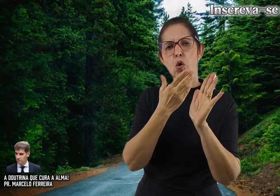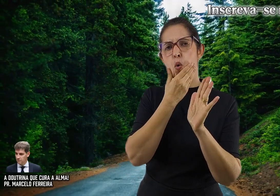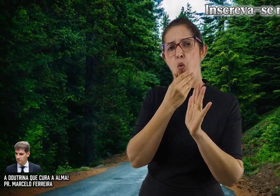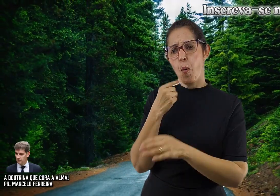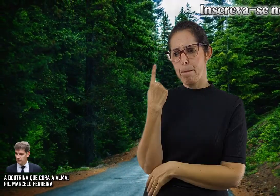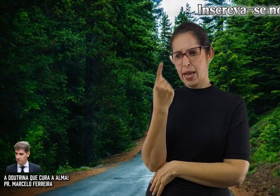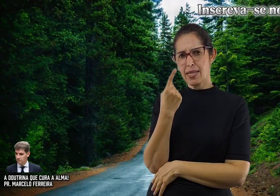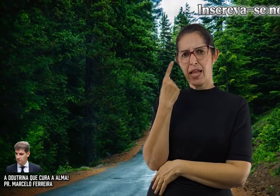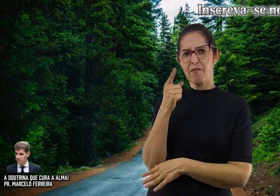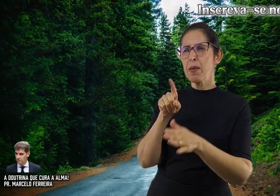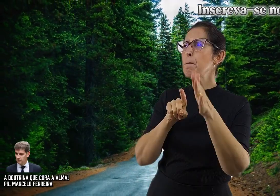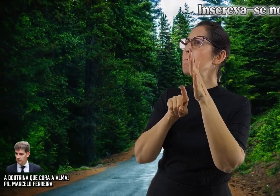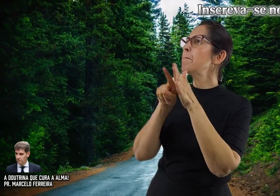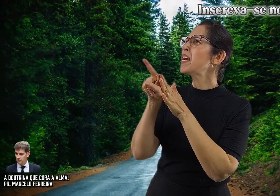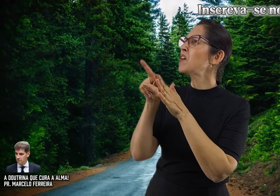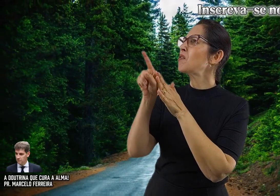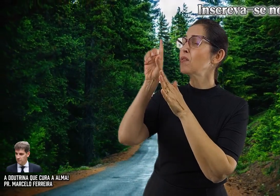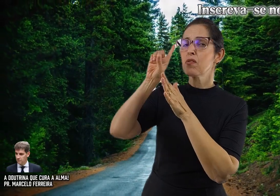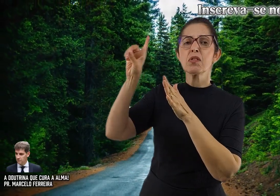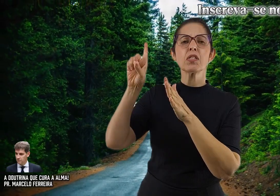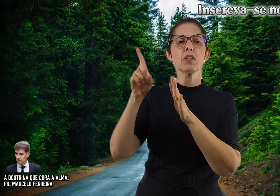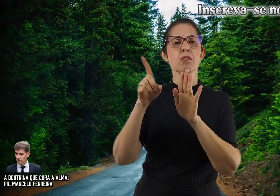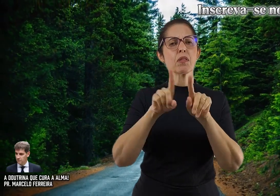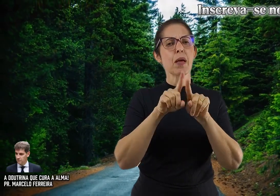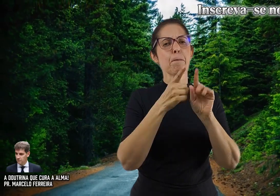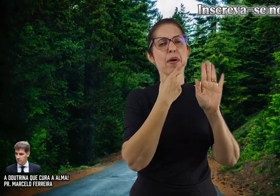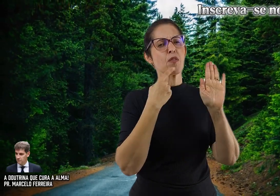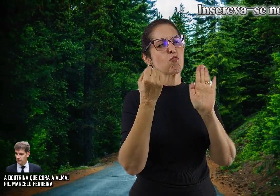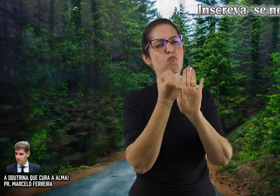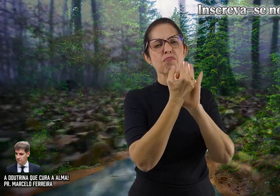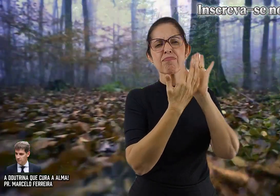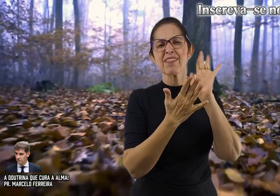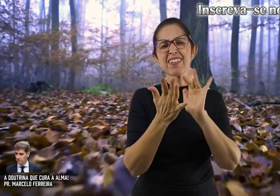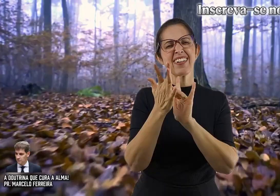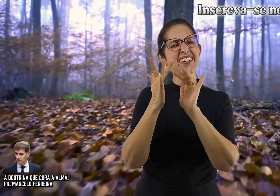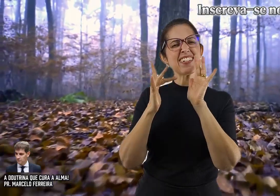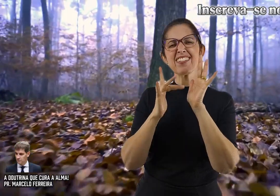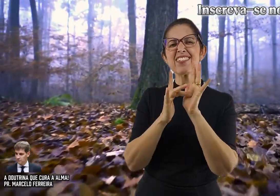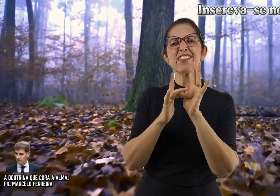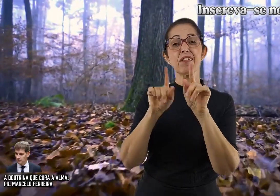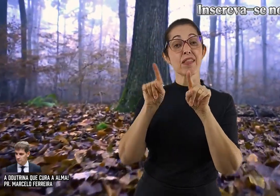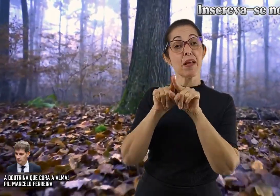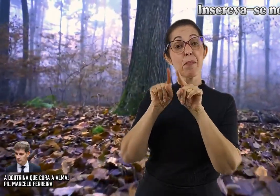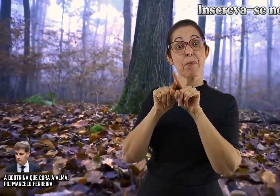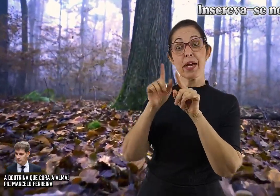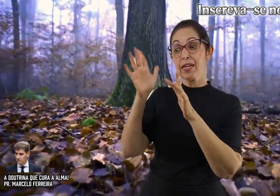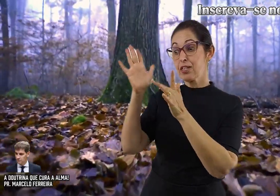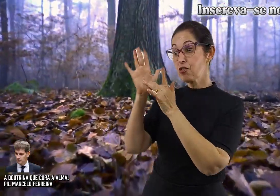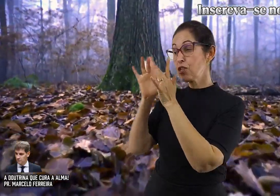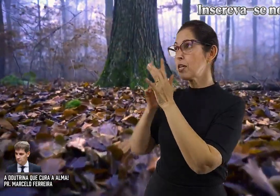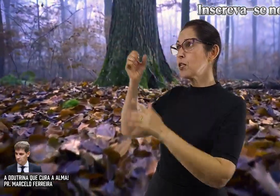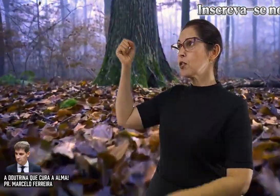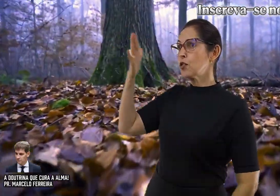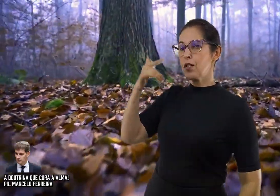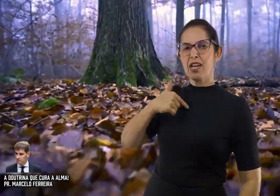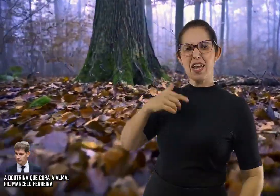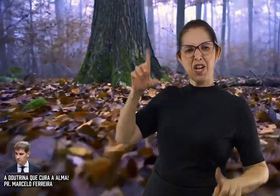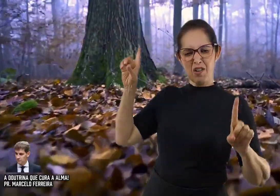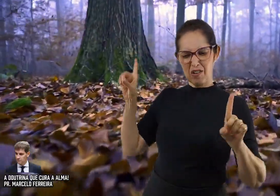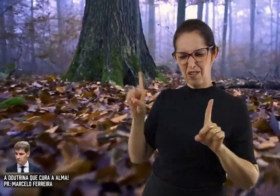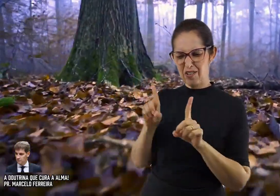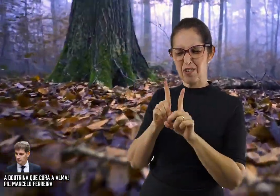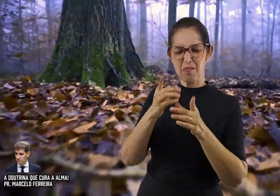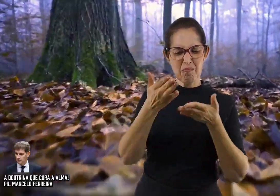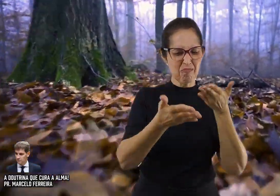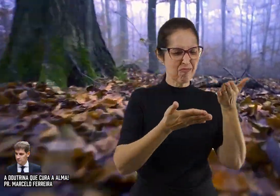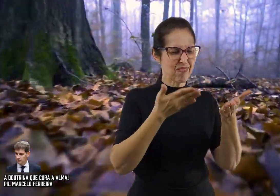o Senhor. O sangue de Jesus está aqui. Se andarmos na luz, como na luz ele está, temos comunhão com os outros. E o sangue de Jesus